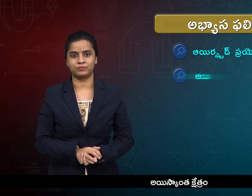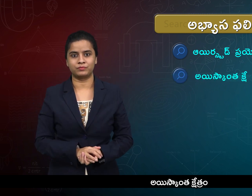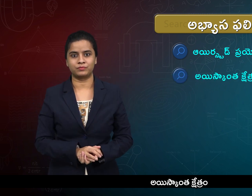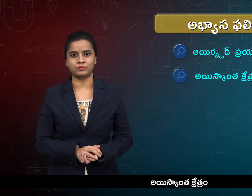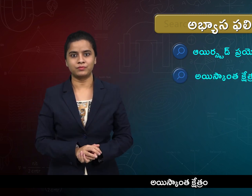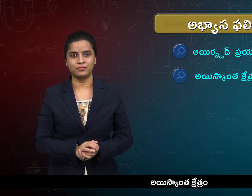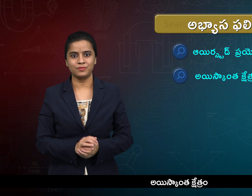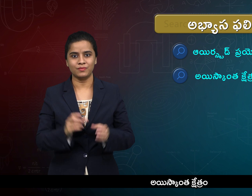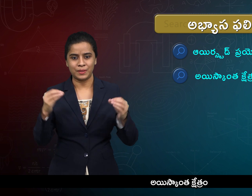అయస్కాంత క్షేత్రం,